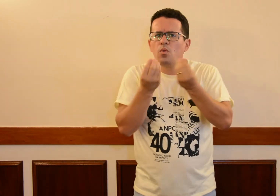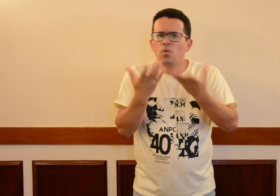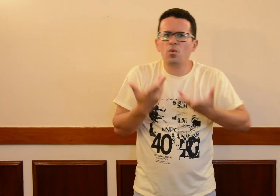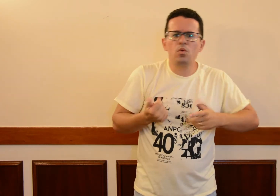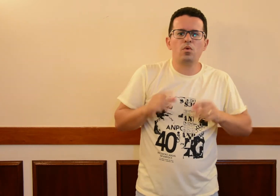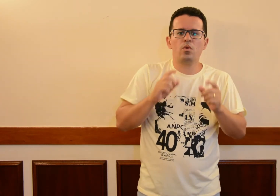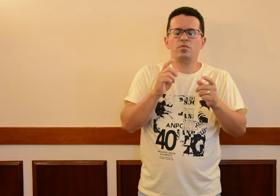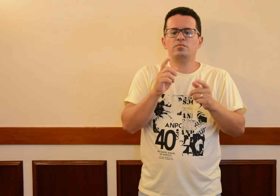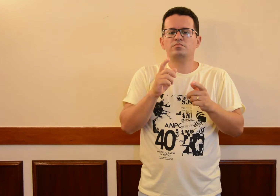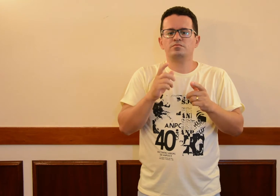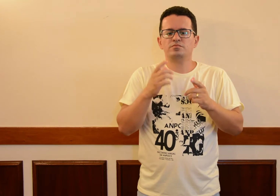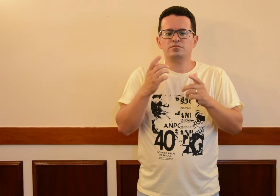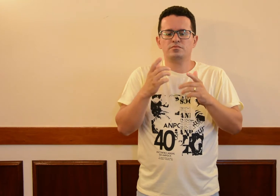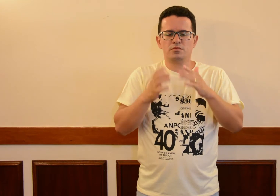da